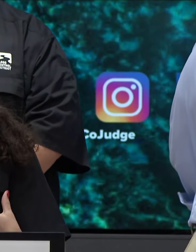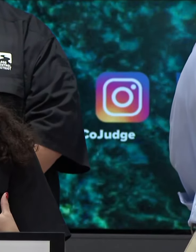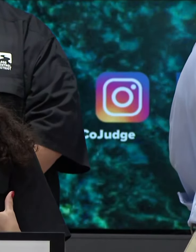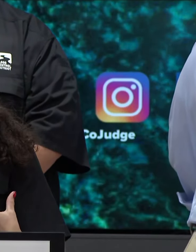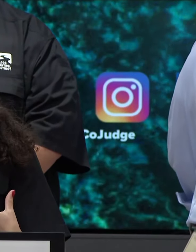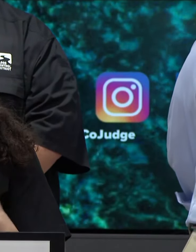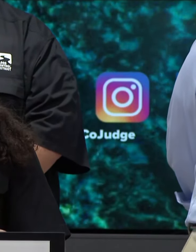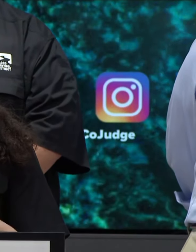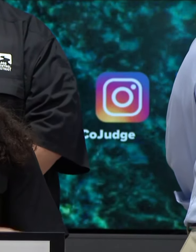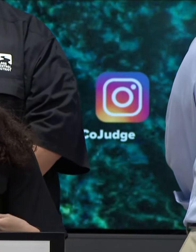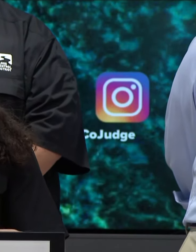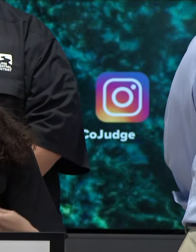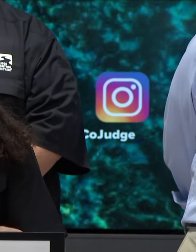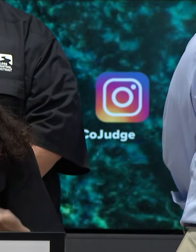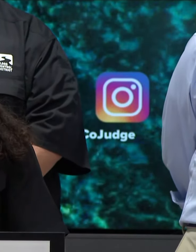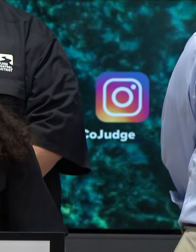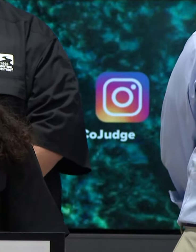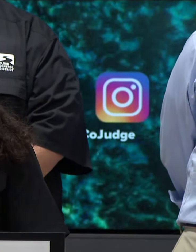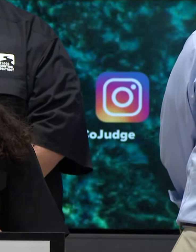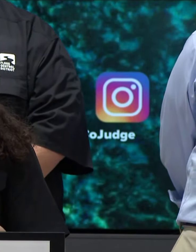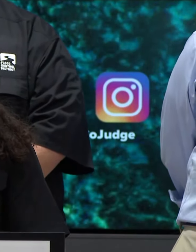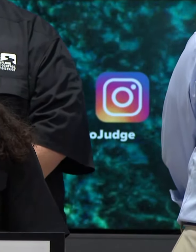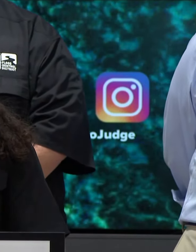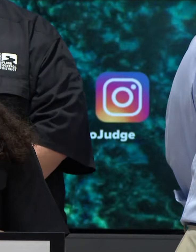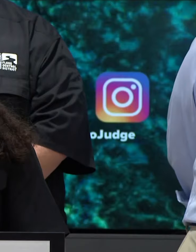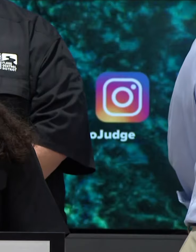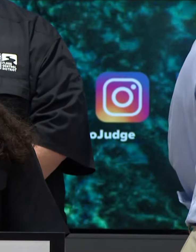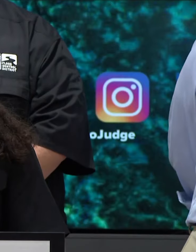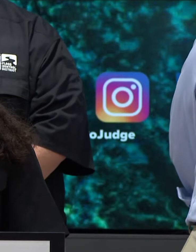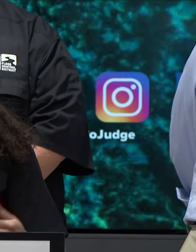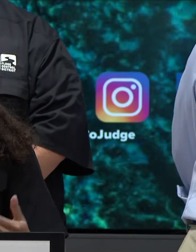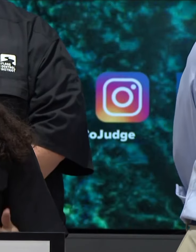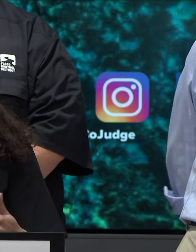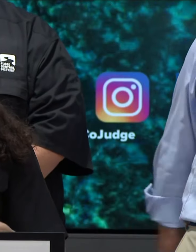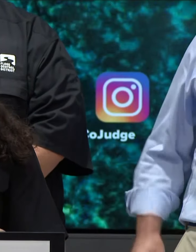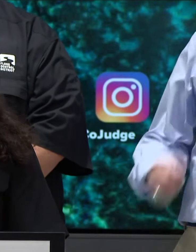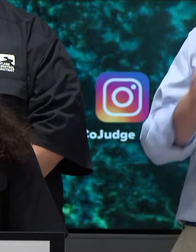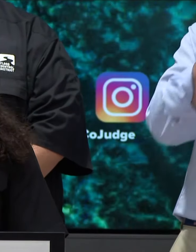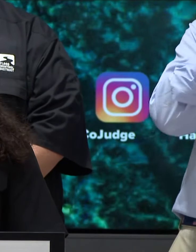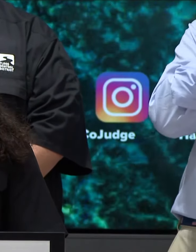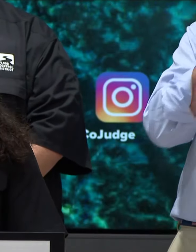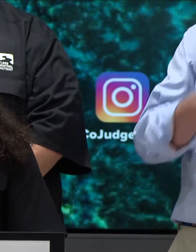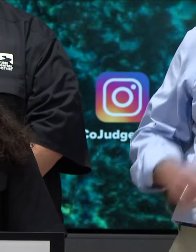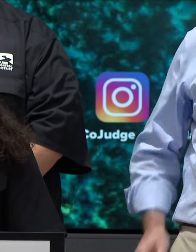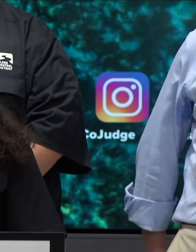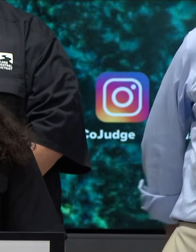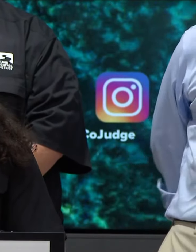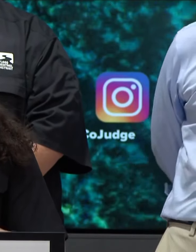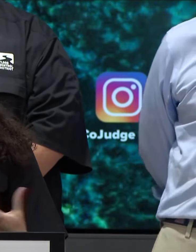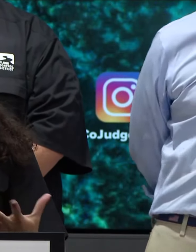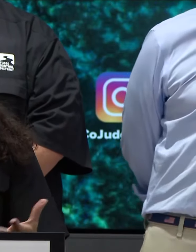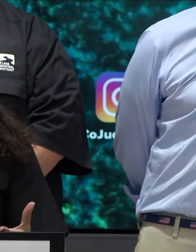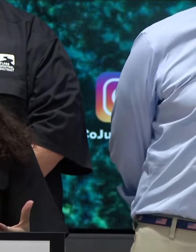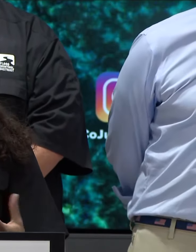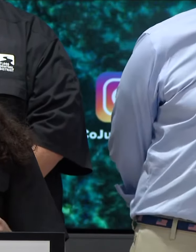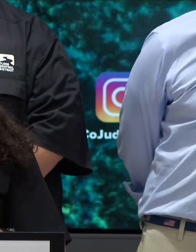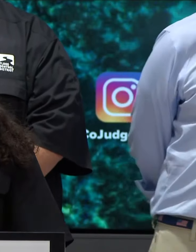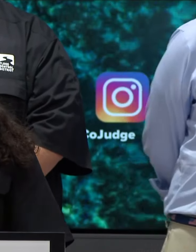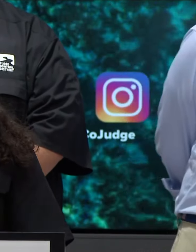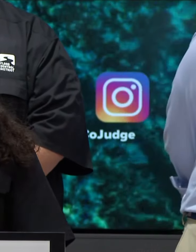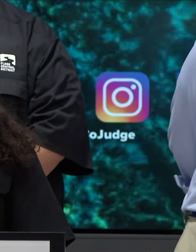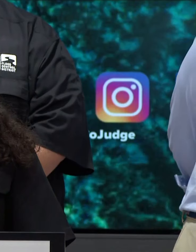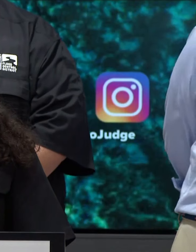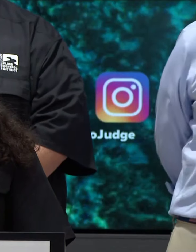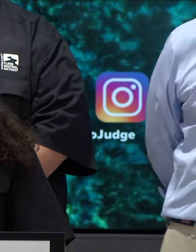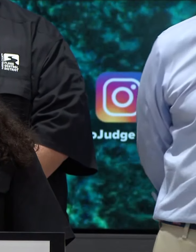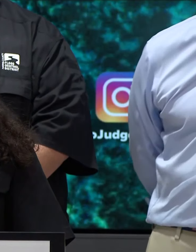sido, ahora tenemos la alternativa de llamar al gobierno federal y que ellos nos envíen urgentemente un generador, por ejemplo,